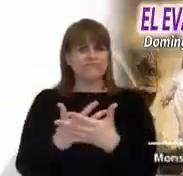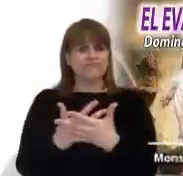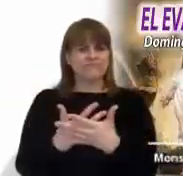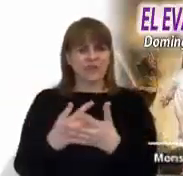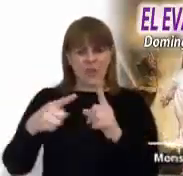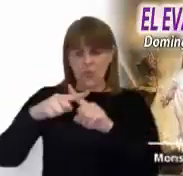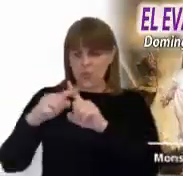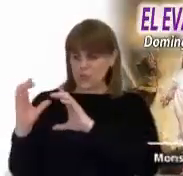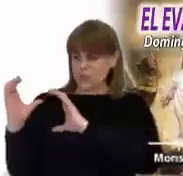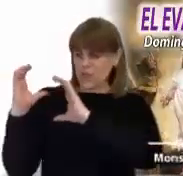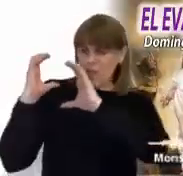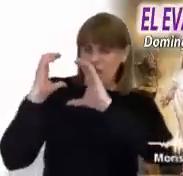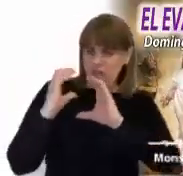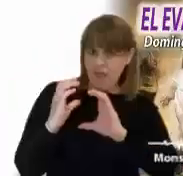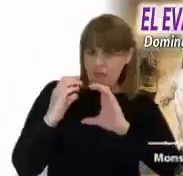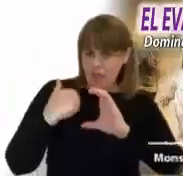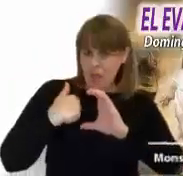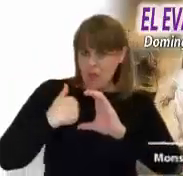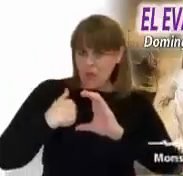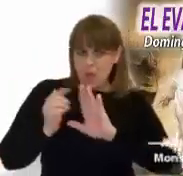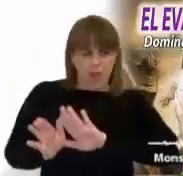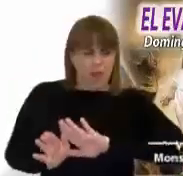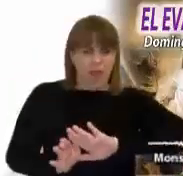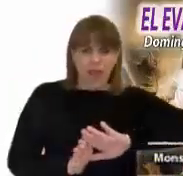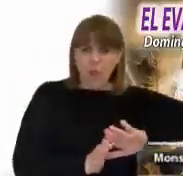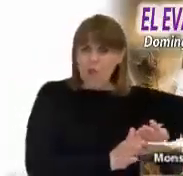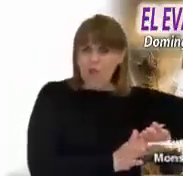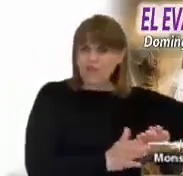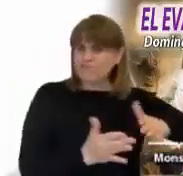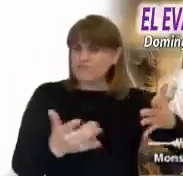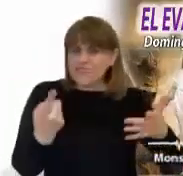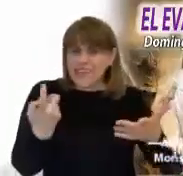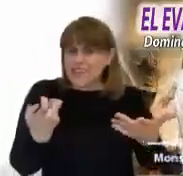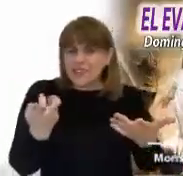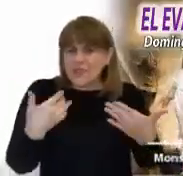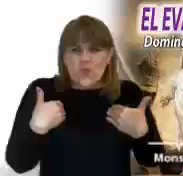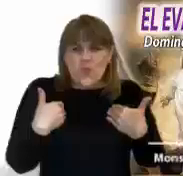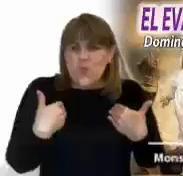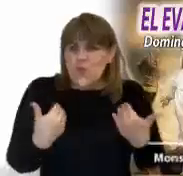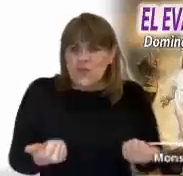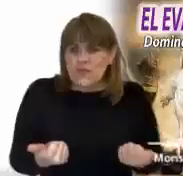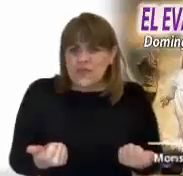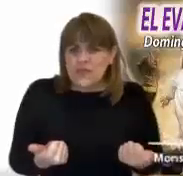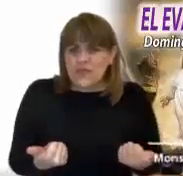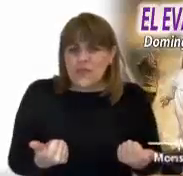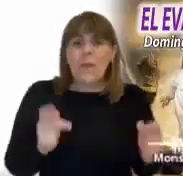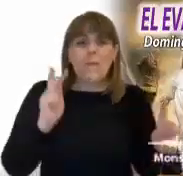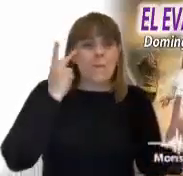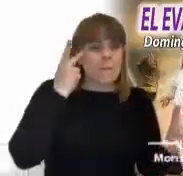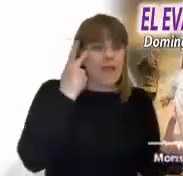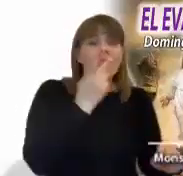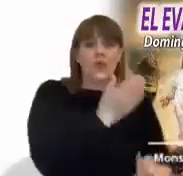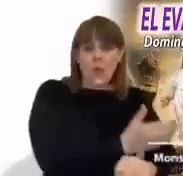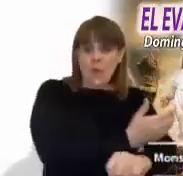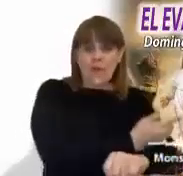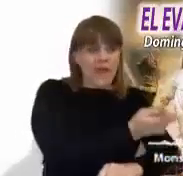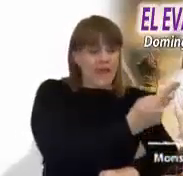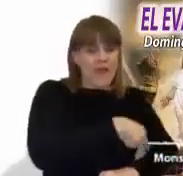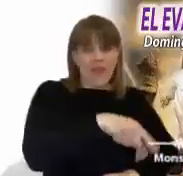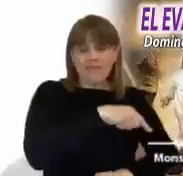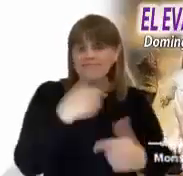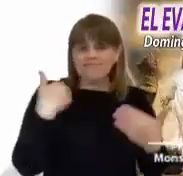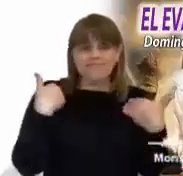Cargar cruces y negarse a uno mismo parece incomprensible en la mentalidad de Pedro y sus